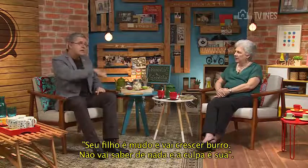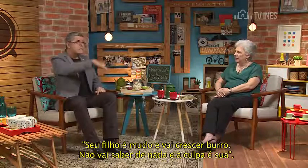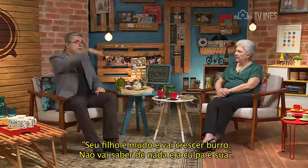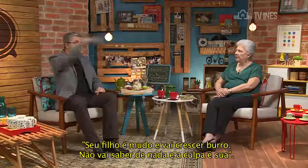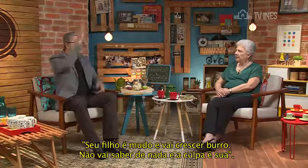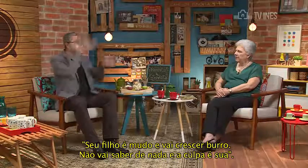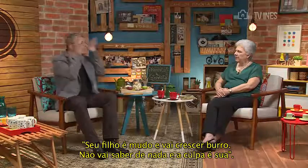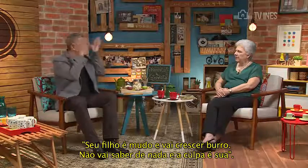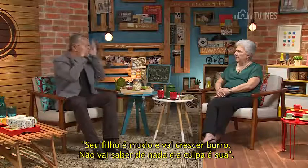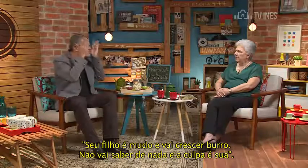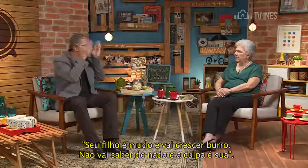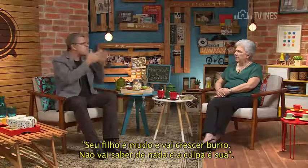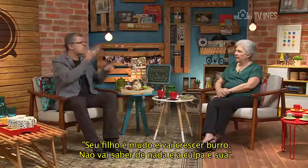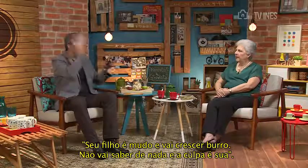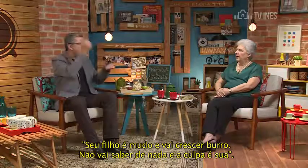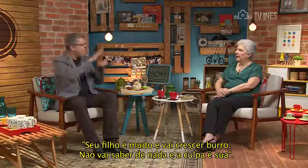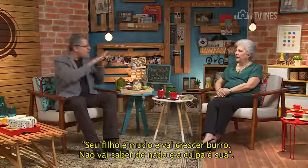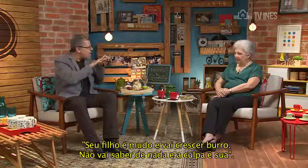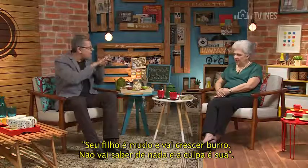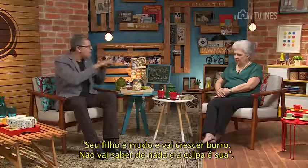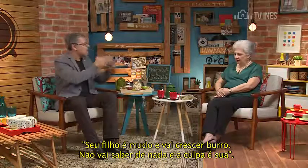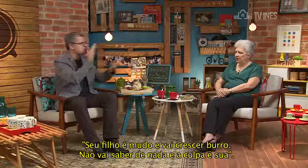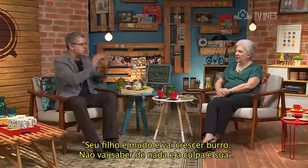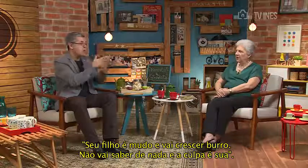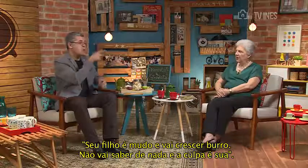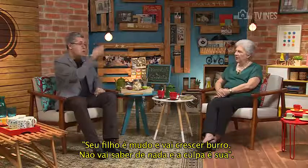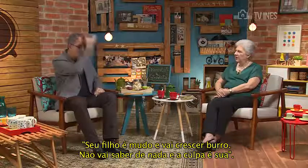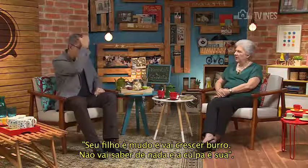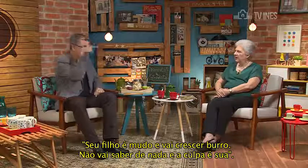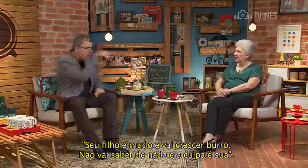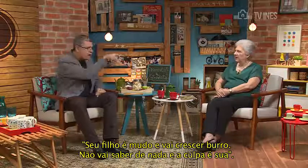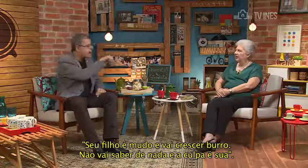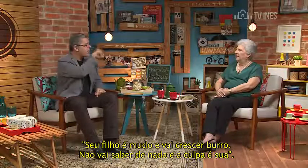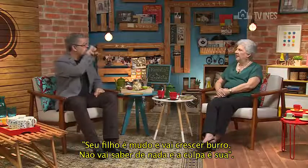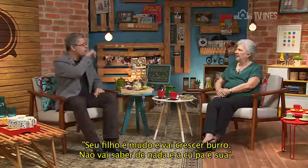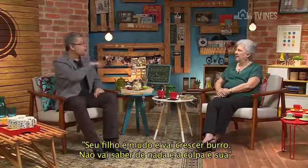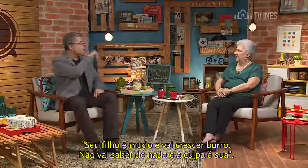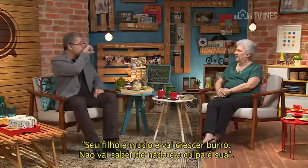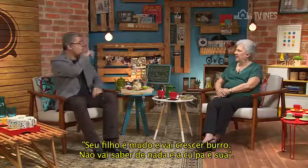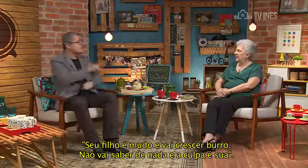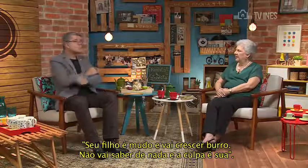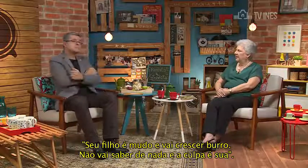Seu filho é mudo E vai crescer burro Não vai saber de nada E a culpa é sua